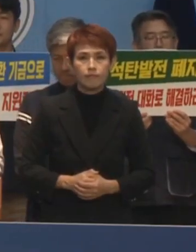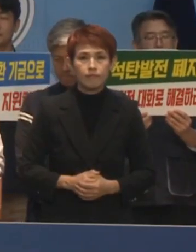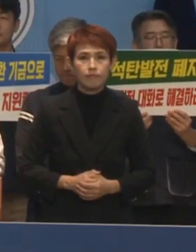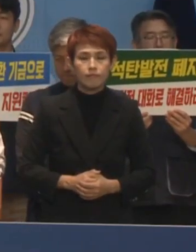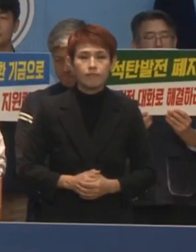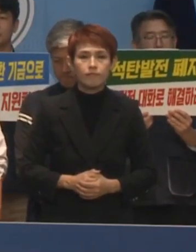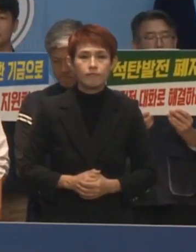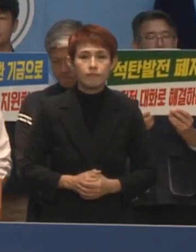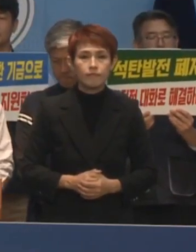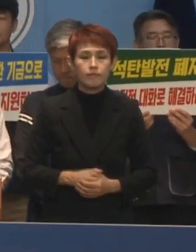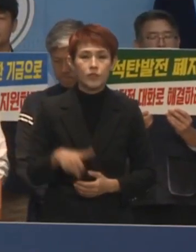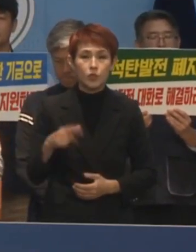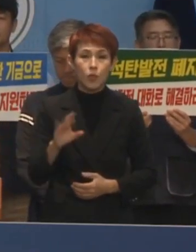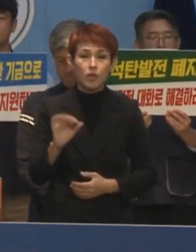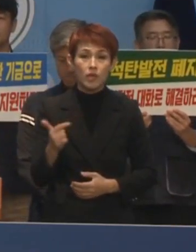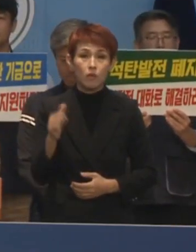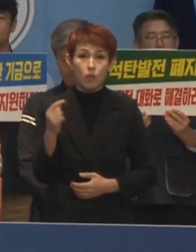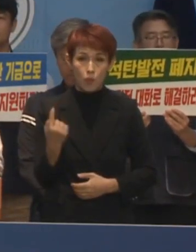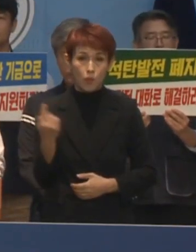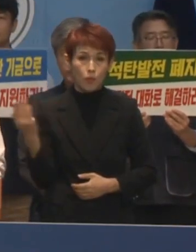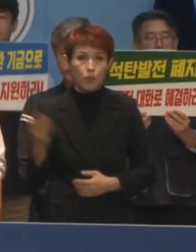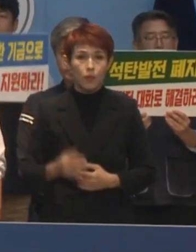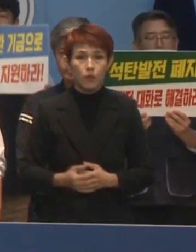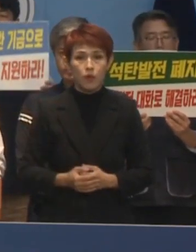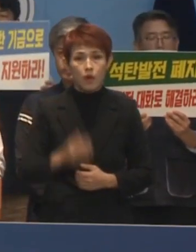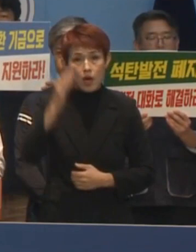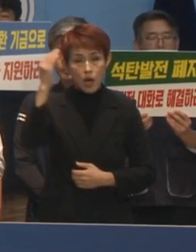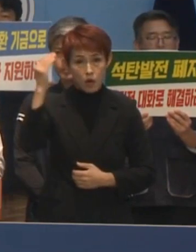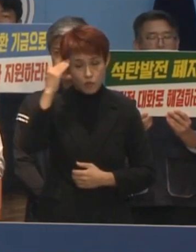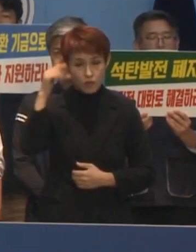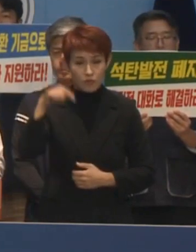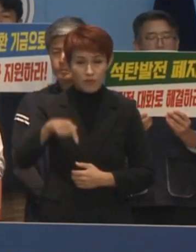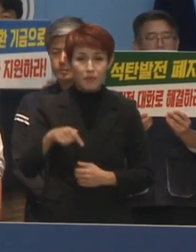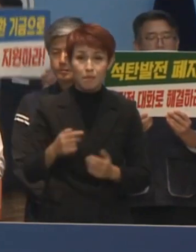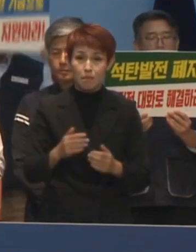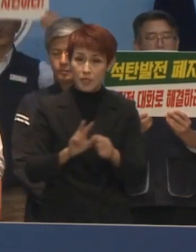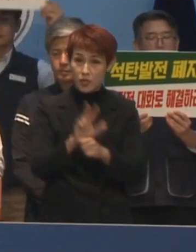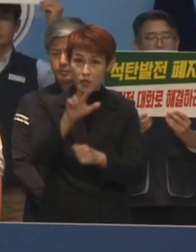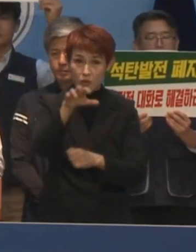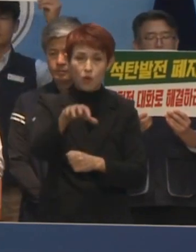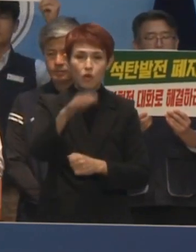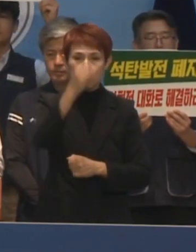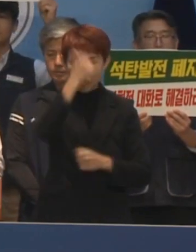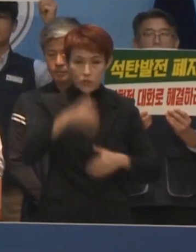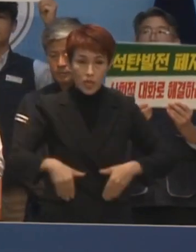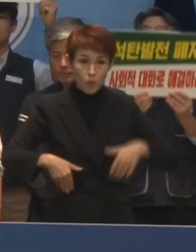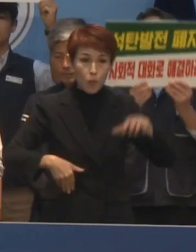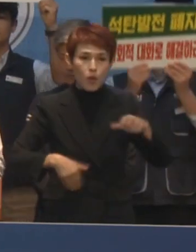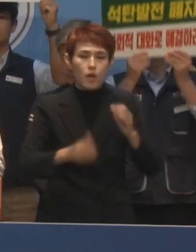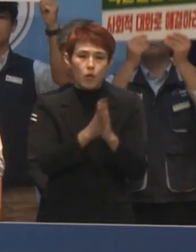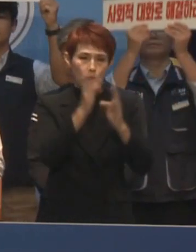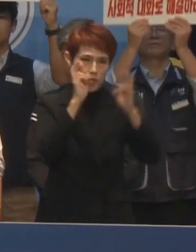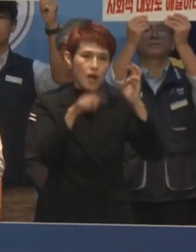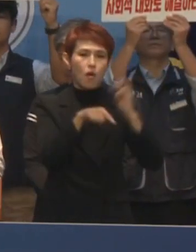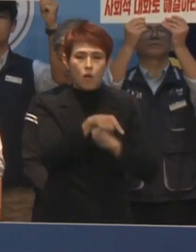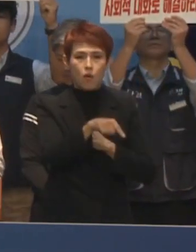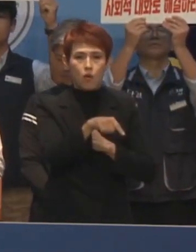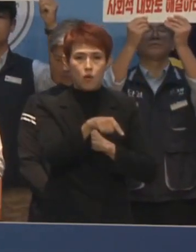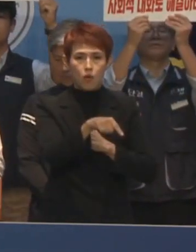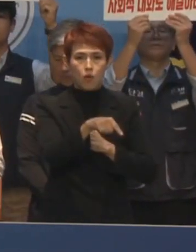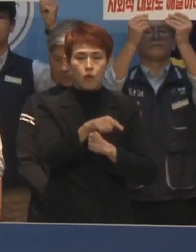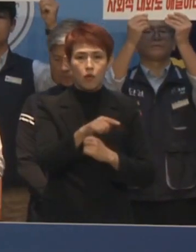한국서울발전노동조합 조인호입니다. 저희 한국서울발전은 충남 태안군에 본사를 두고 있고 우리